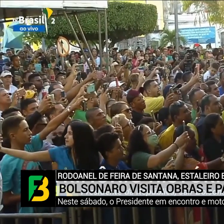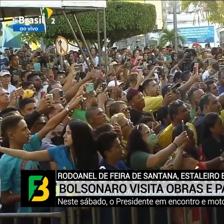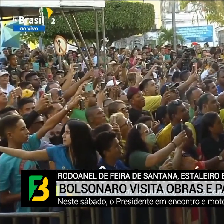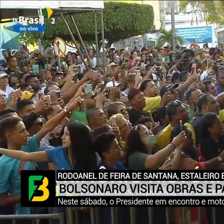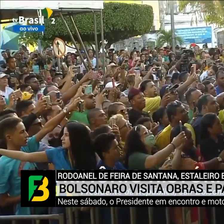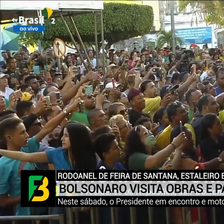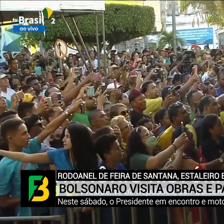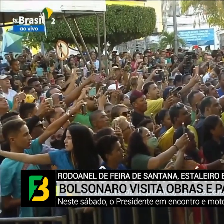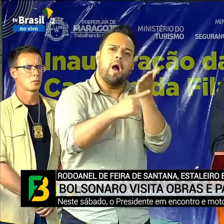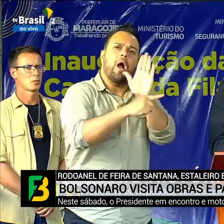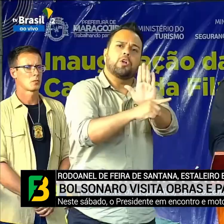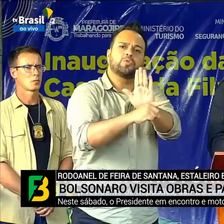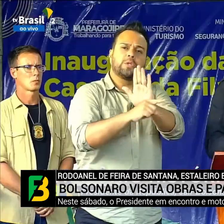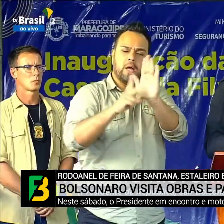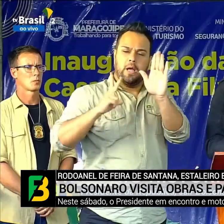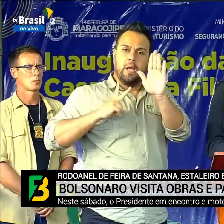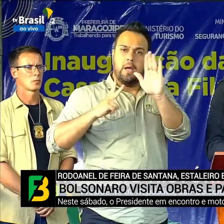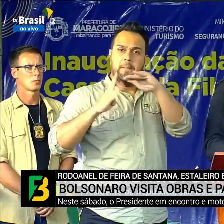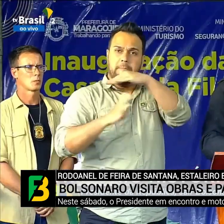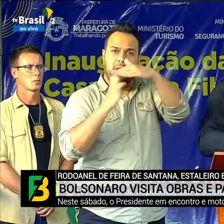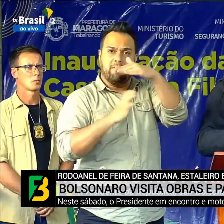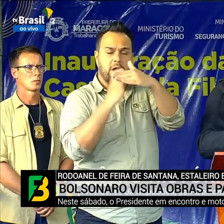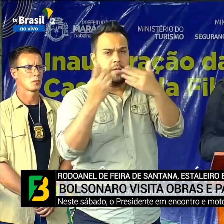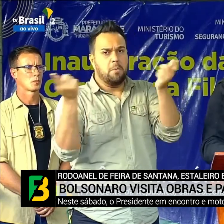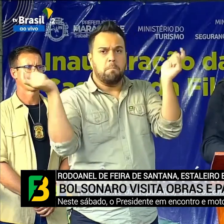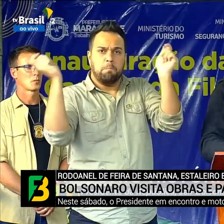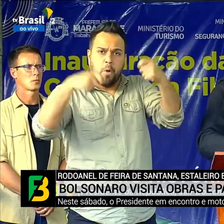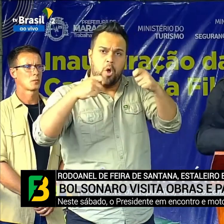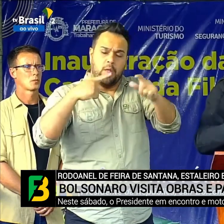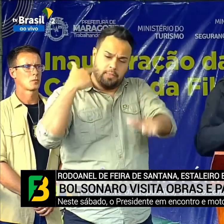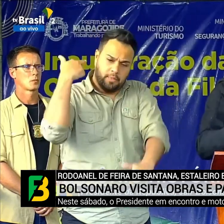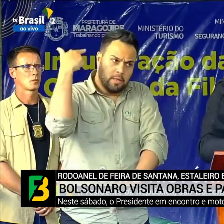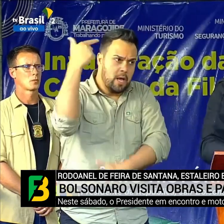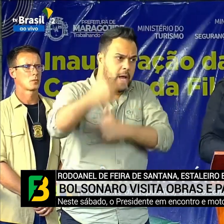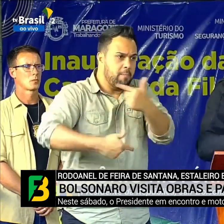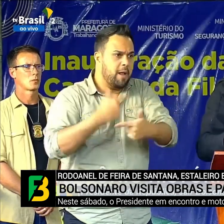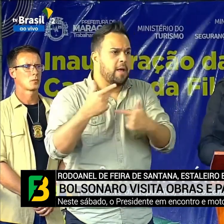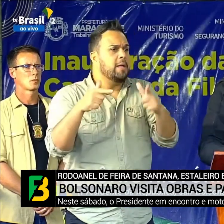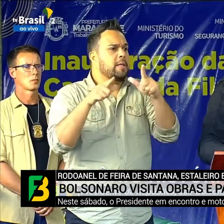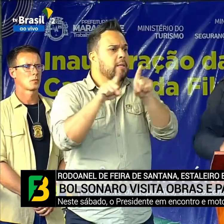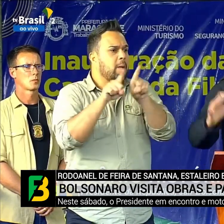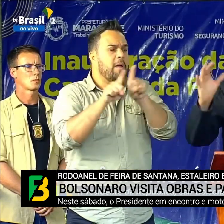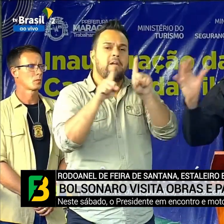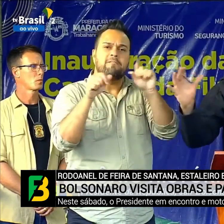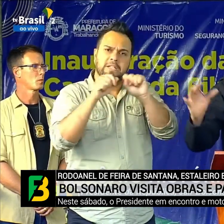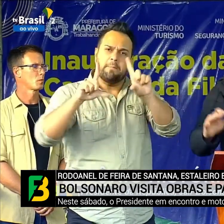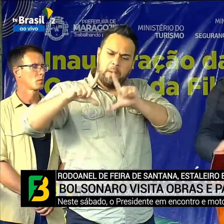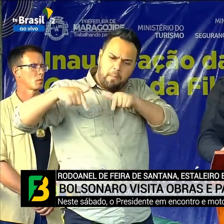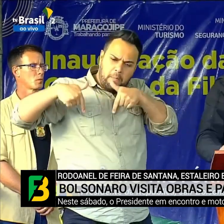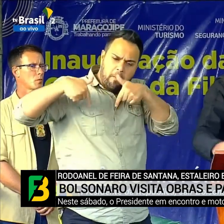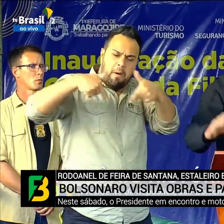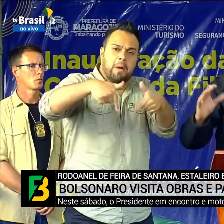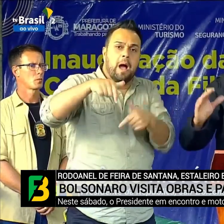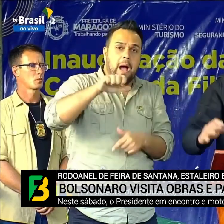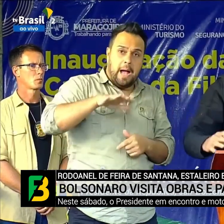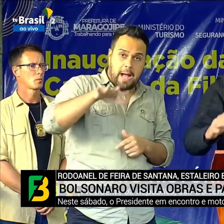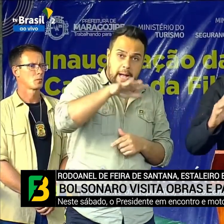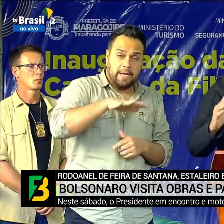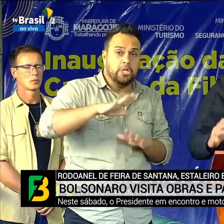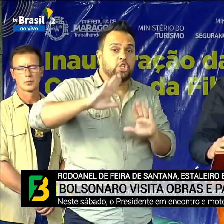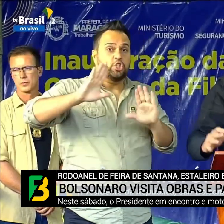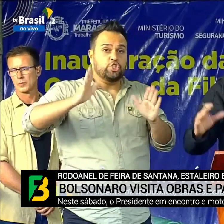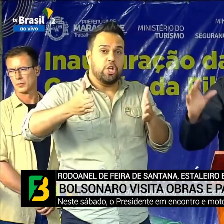com a iniciativa privada possa trabalhar e executar o seu serviço nessas áreas, foi